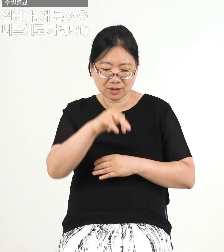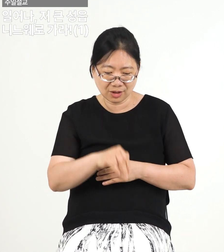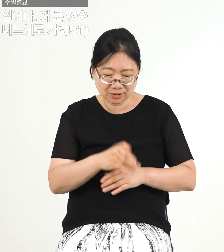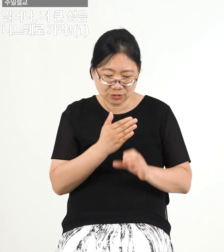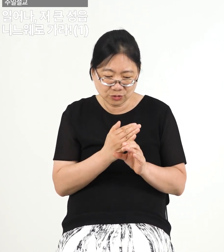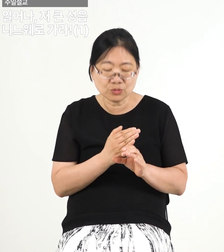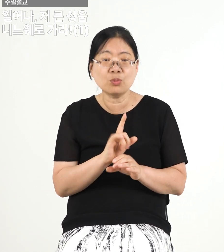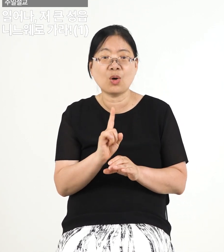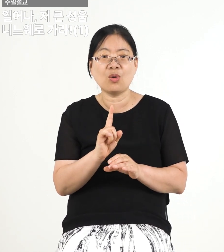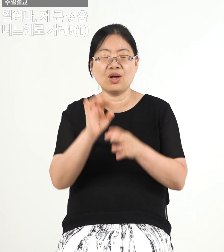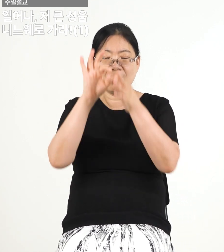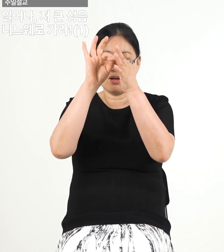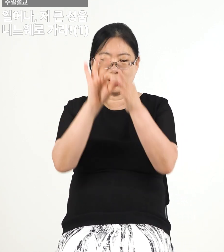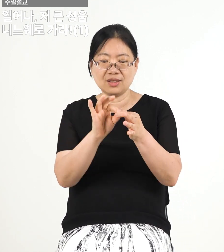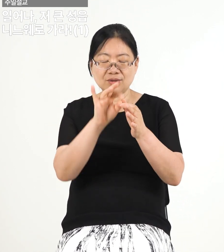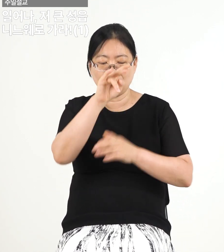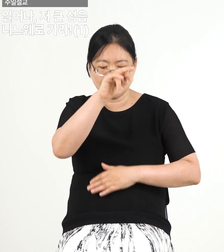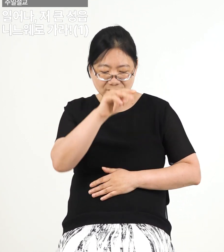있어요.